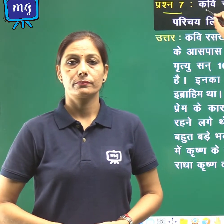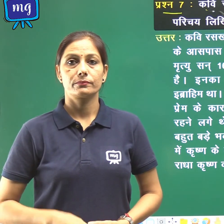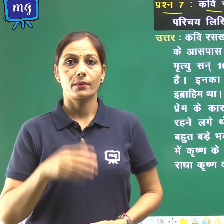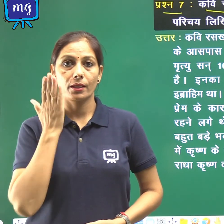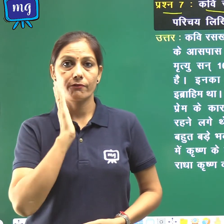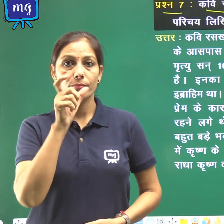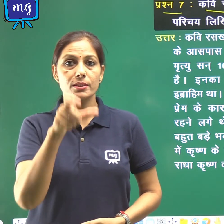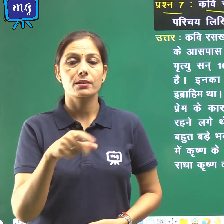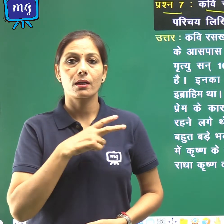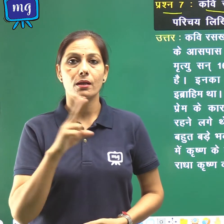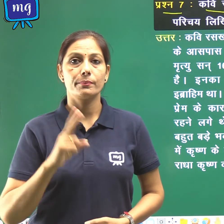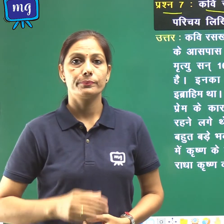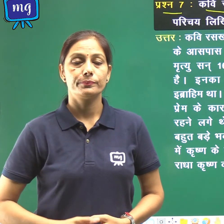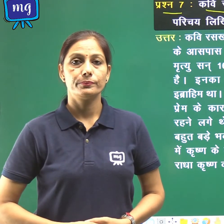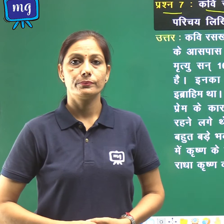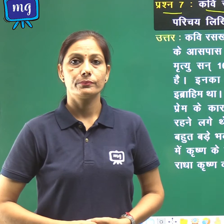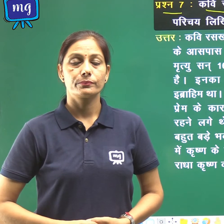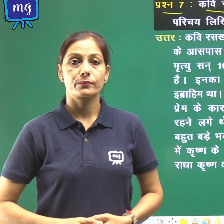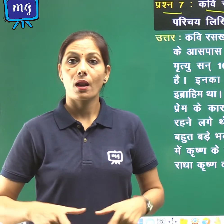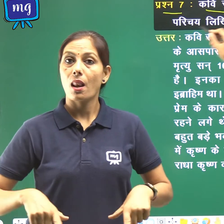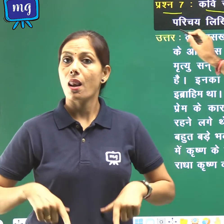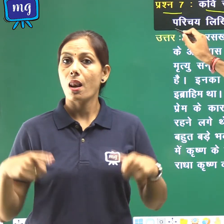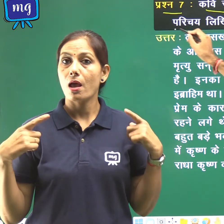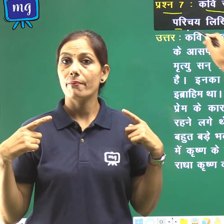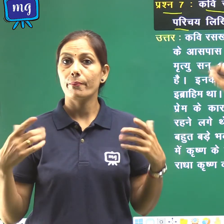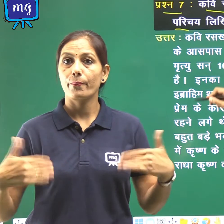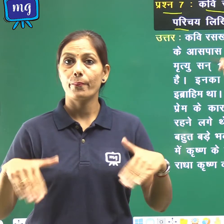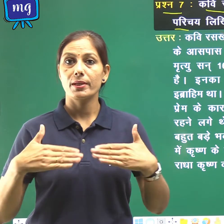कवि रस खान का जीवन परिचय